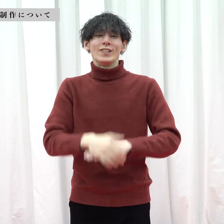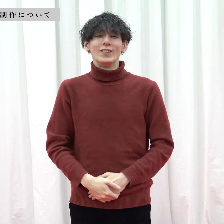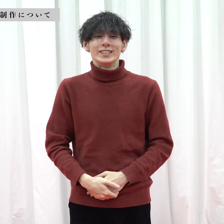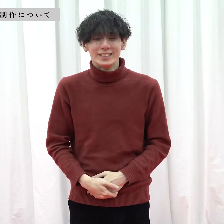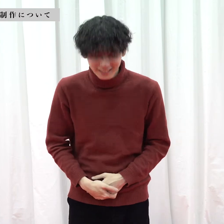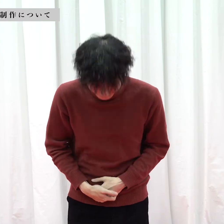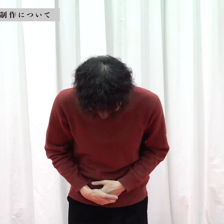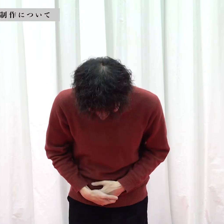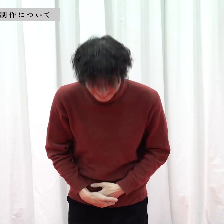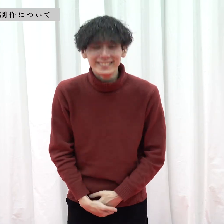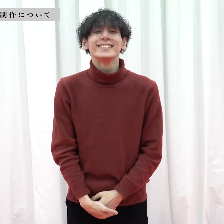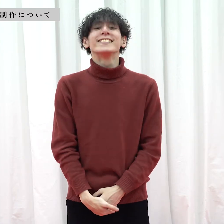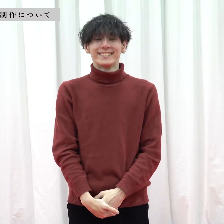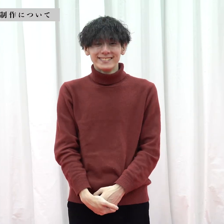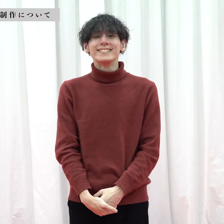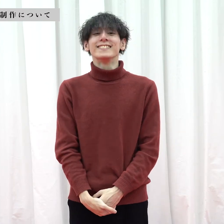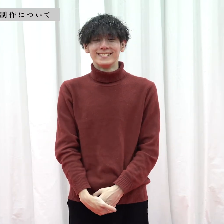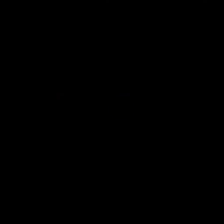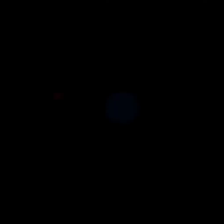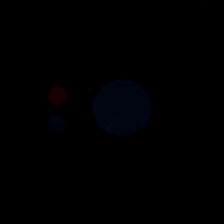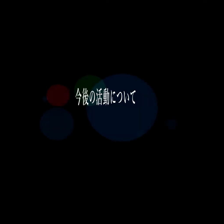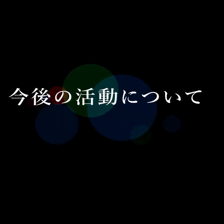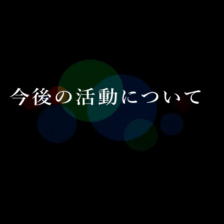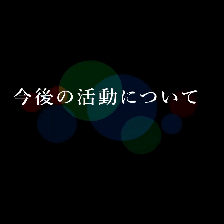当にありがとうございました。